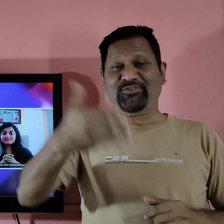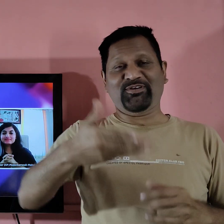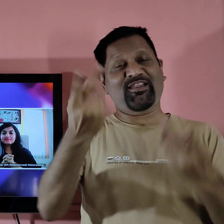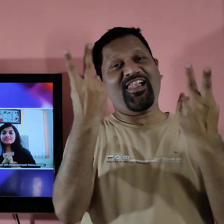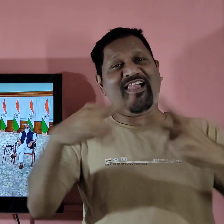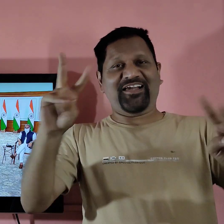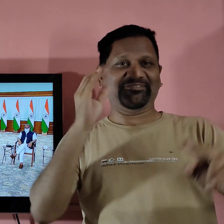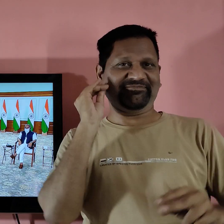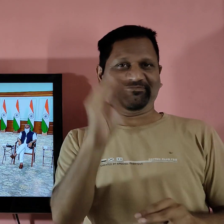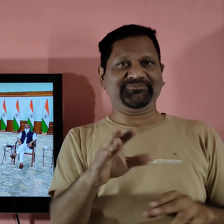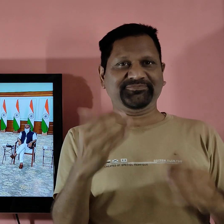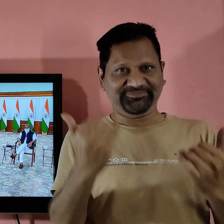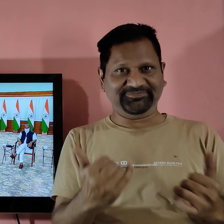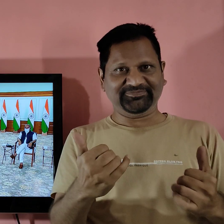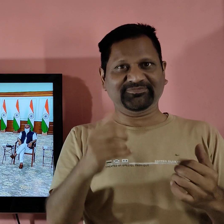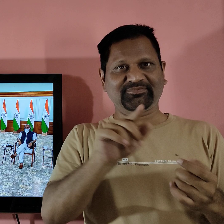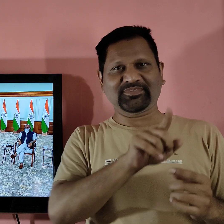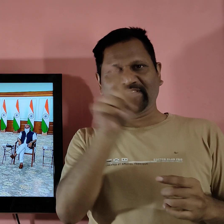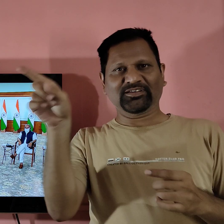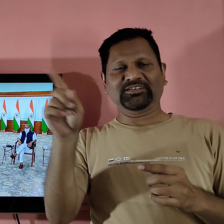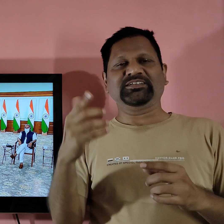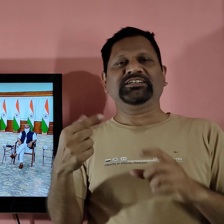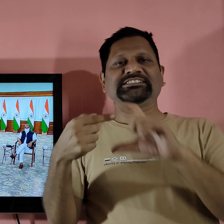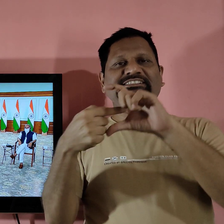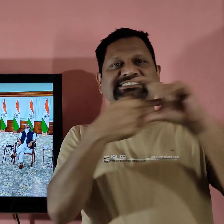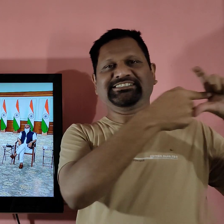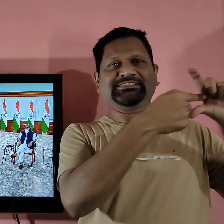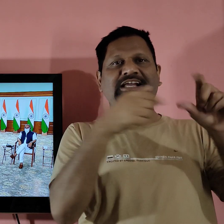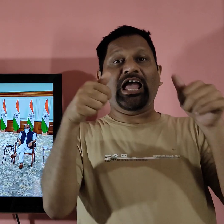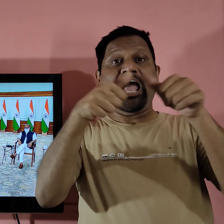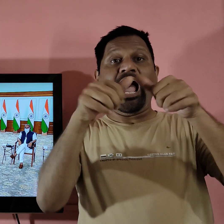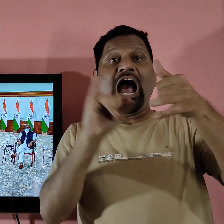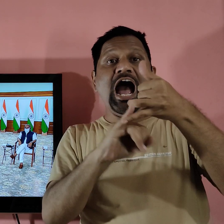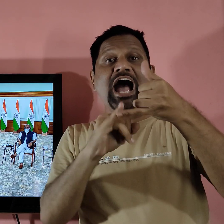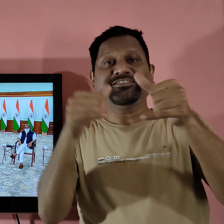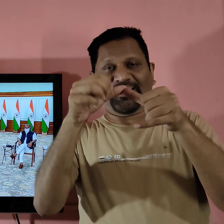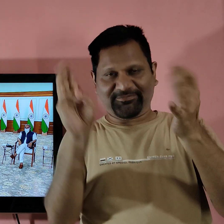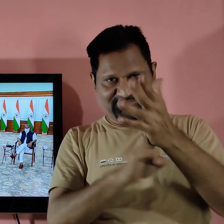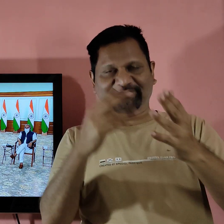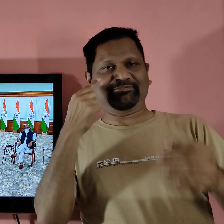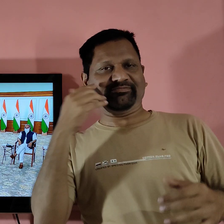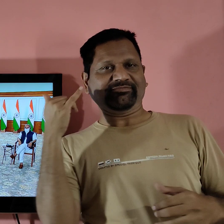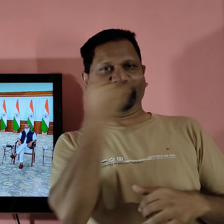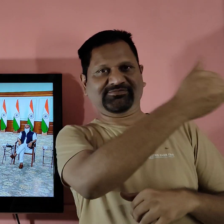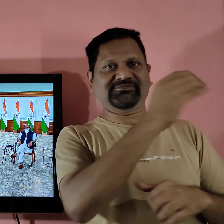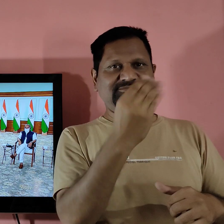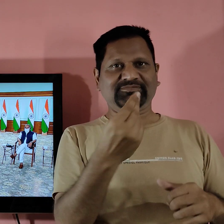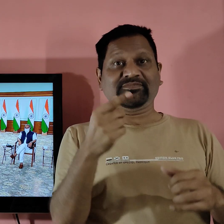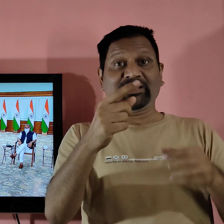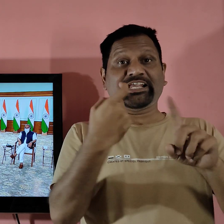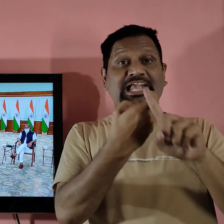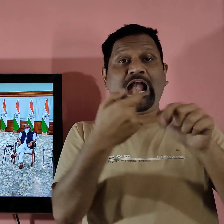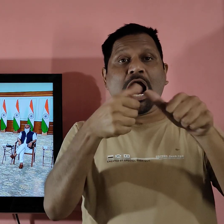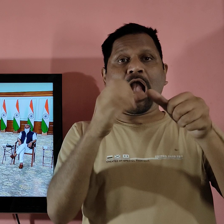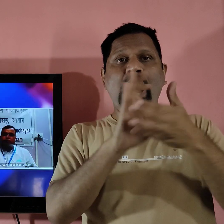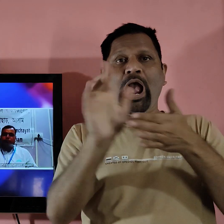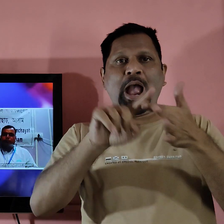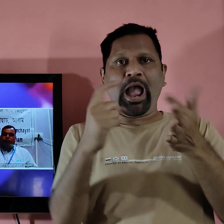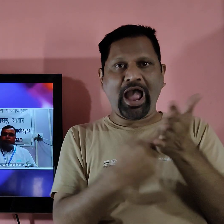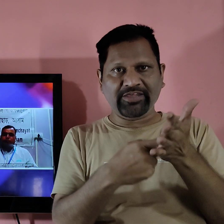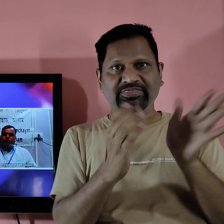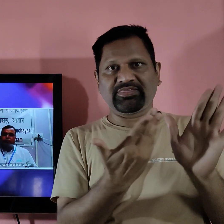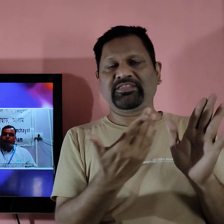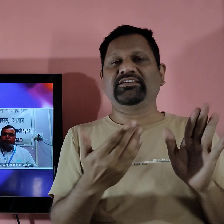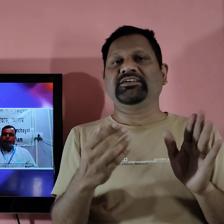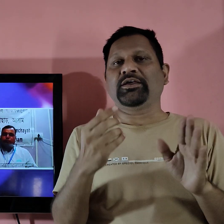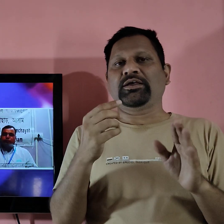शुभकामनाएं। आइए हम पूरब की तरफ चलते हैं, आसाम की तरफ चलते हैं। असम के कचर जिले के ग्राम